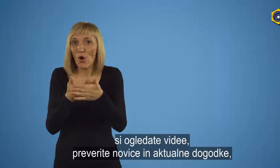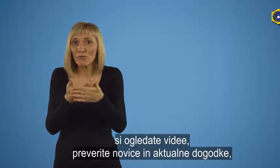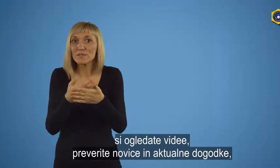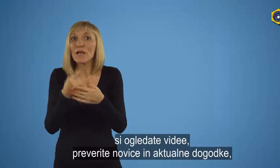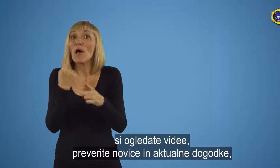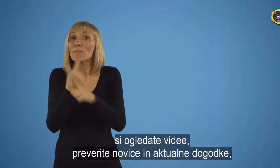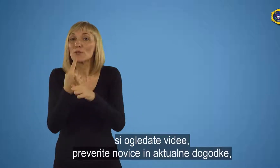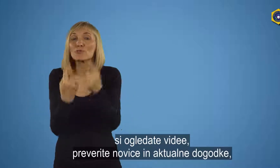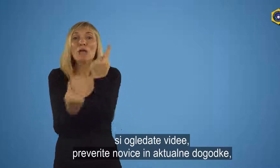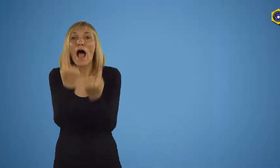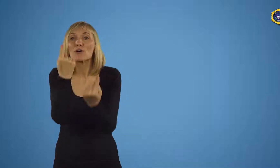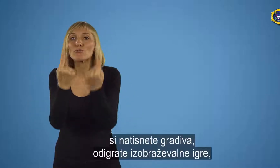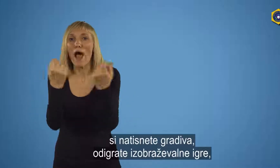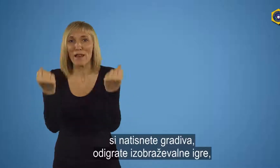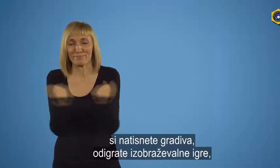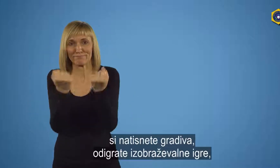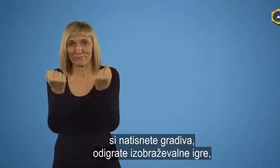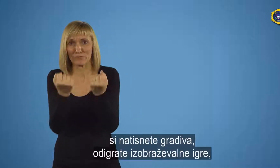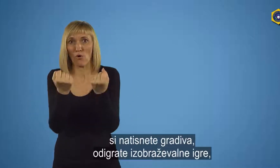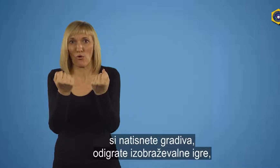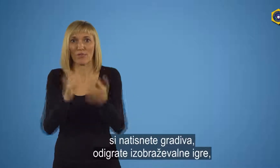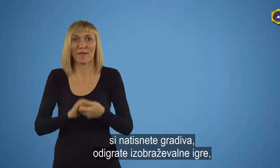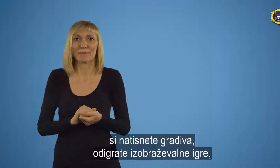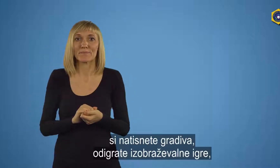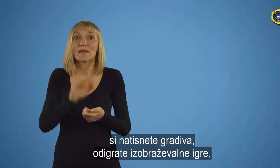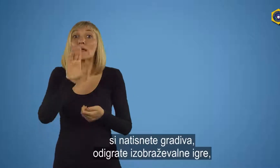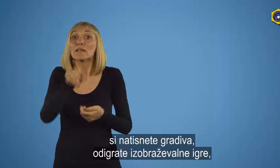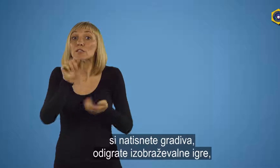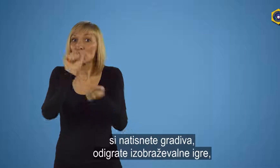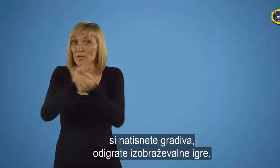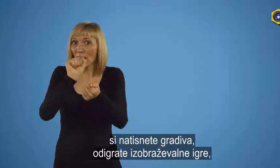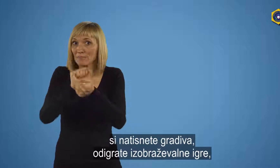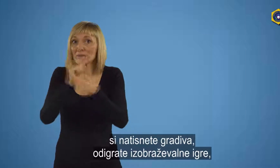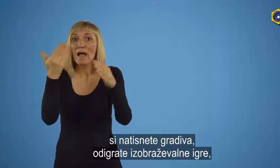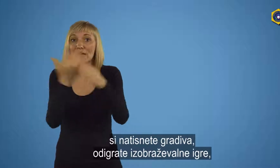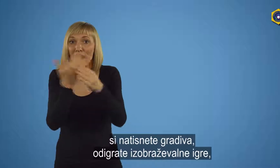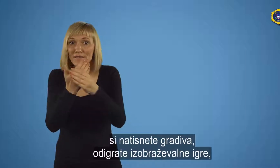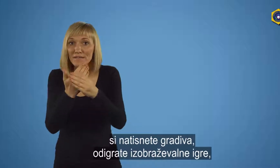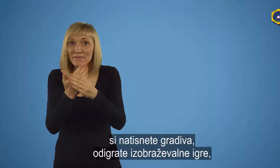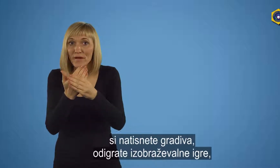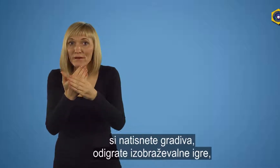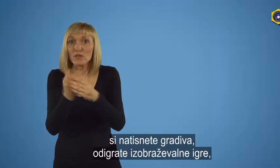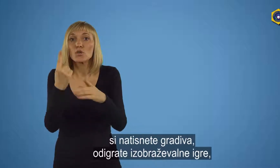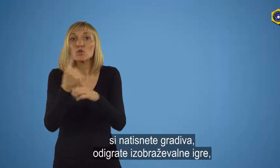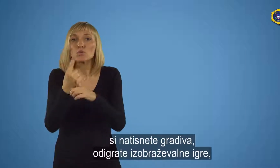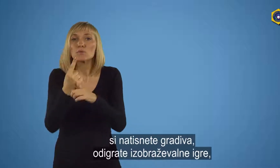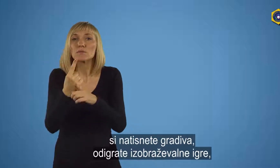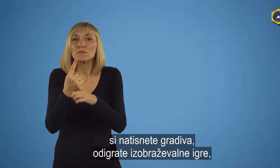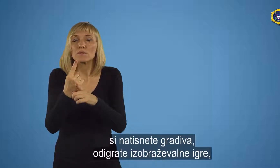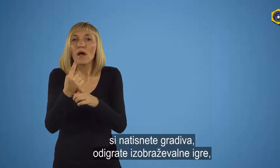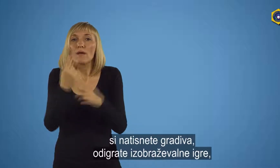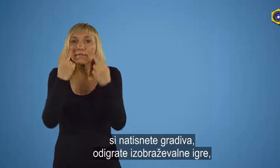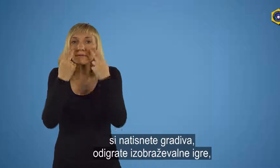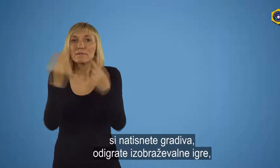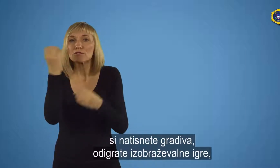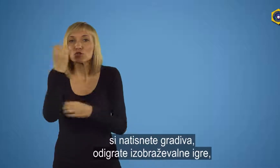aktualne dogodke, si natisnete gradiva, odigrate izobraževalne igre, rešite kvize in teste,